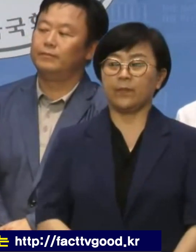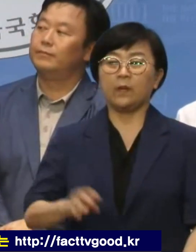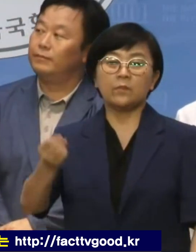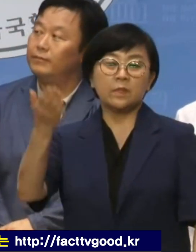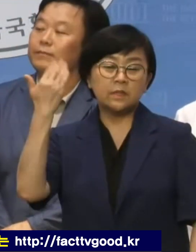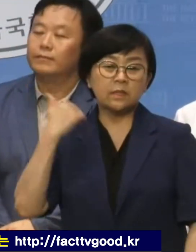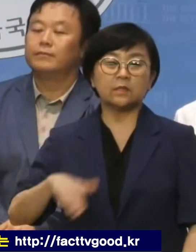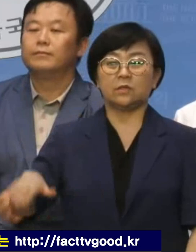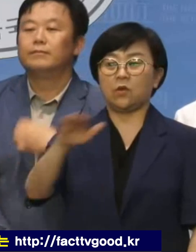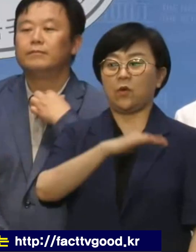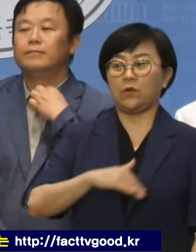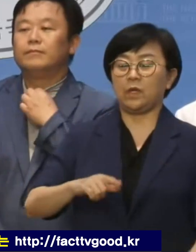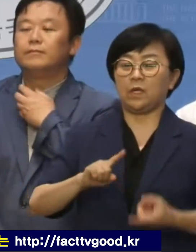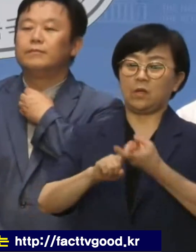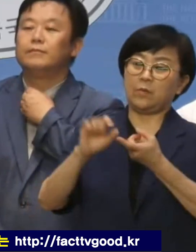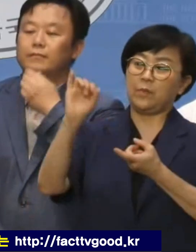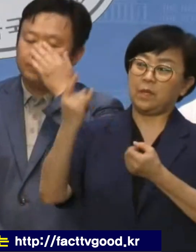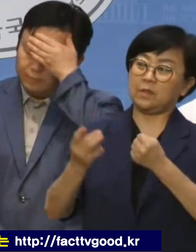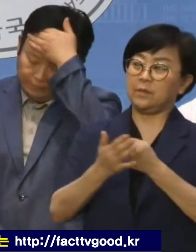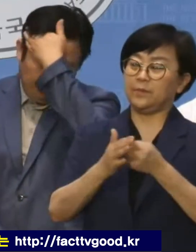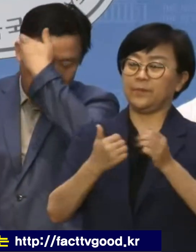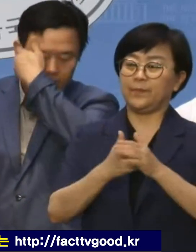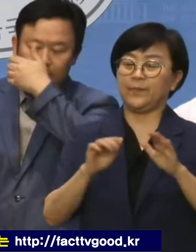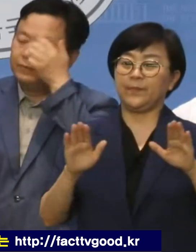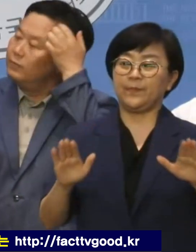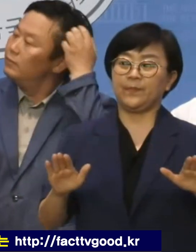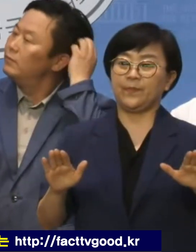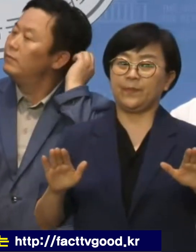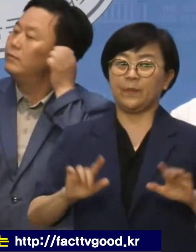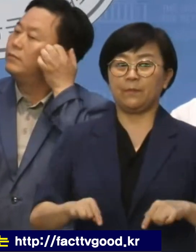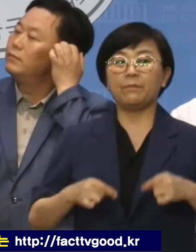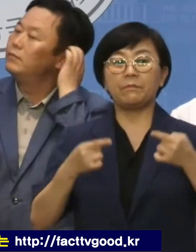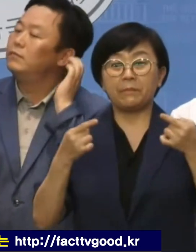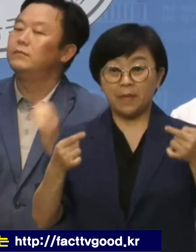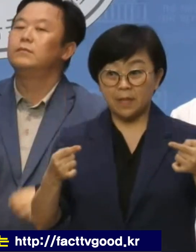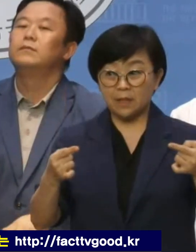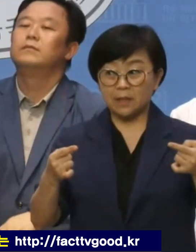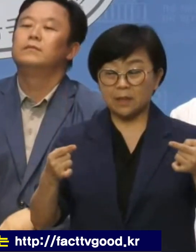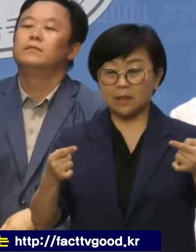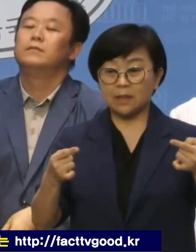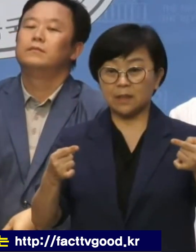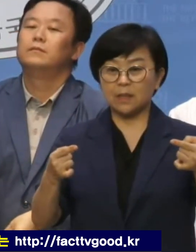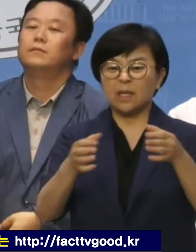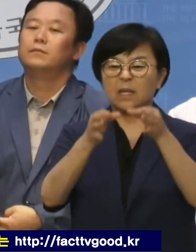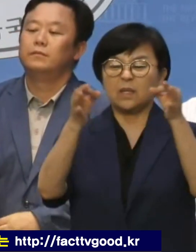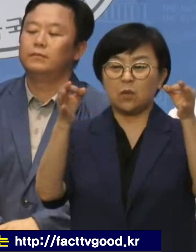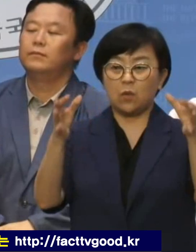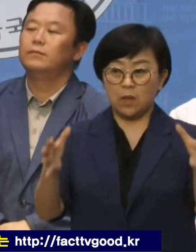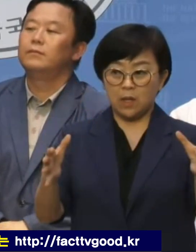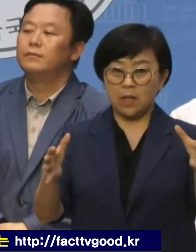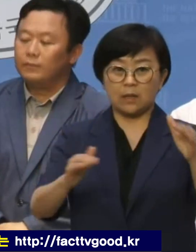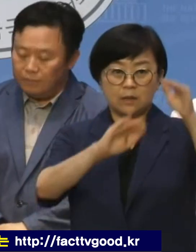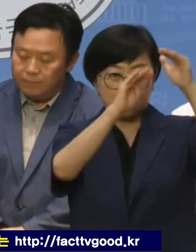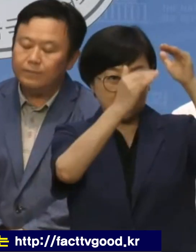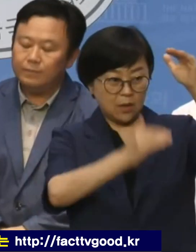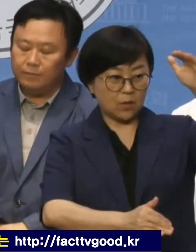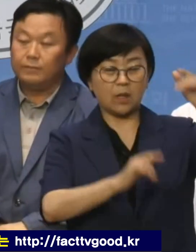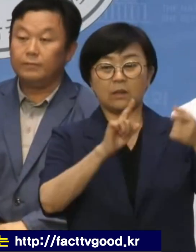며칠 전에 저희 총연합회에서 이쪽에 지금 그 이 자리에서 저희가 그동안 많이 주장했었던 내용에